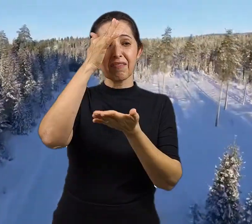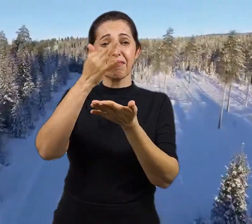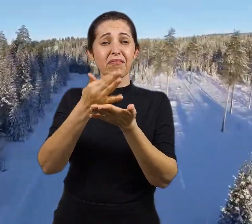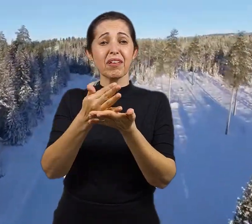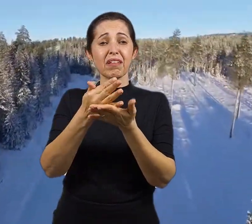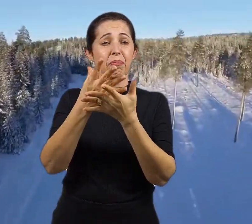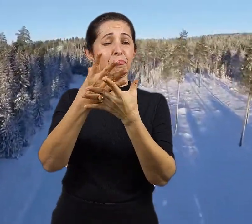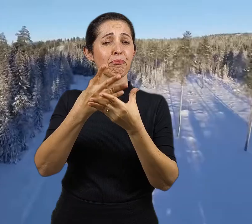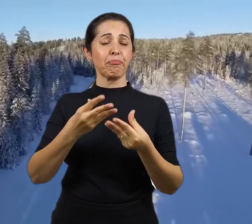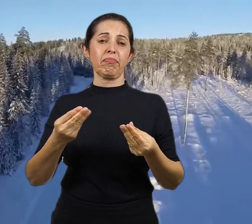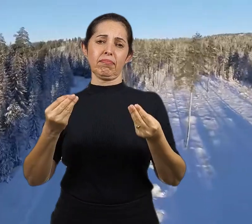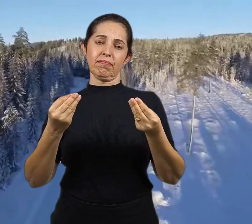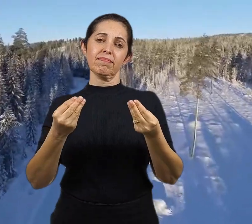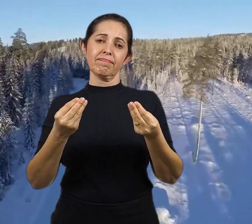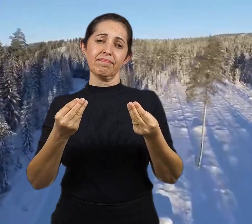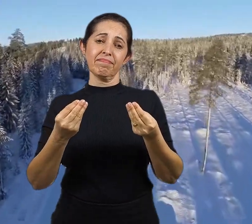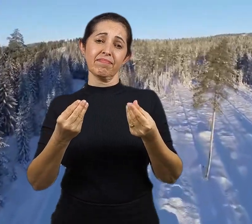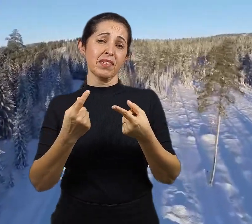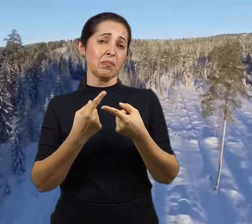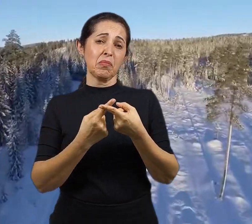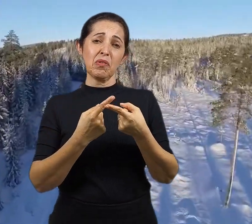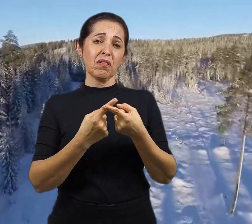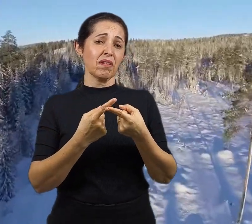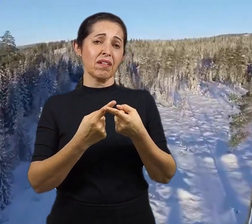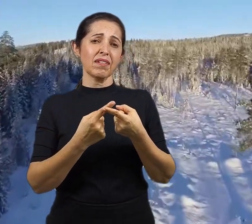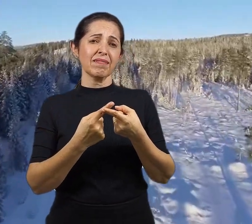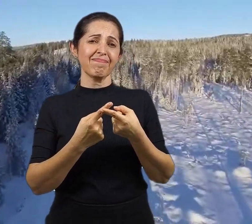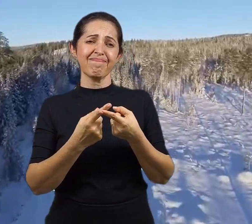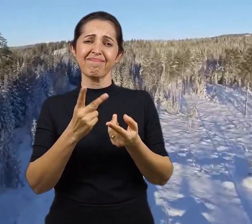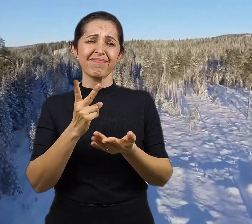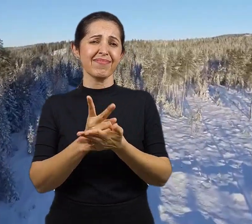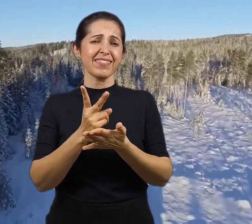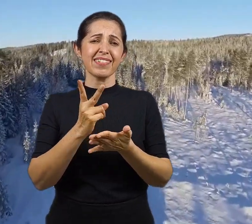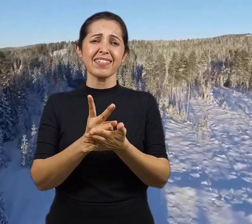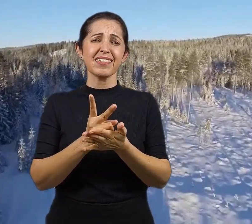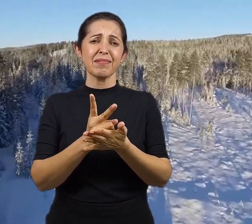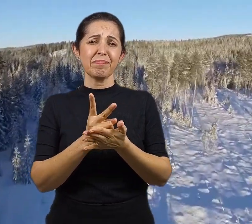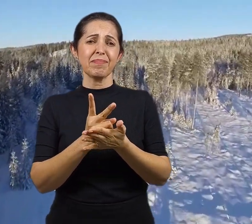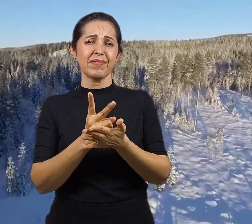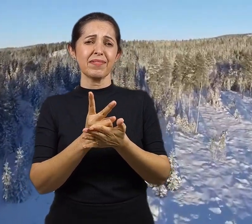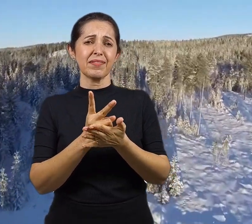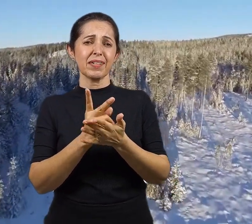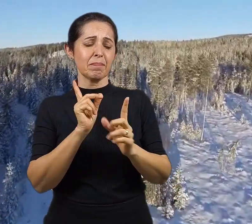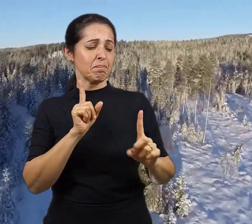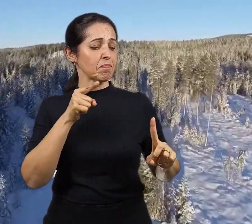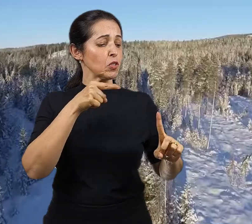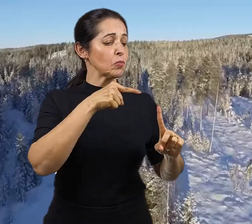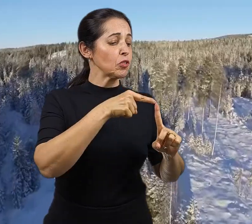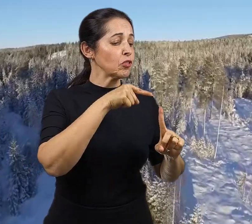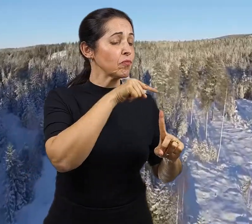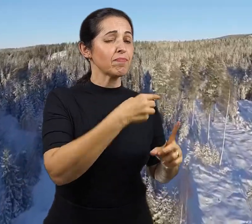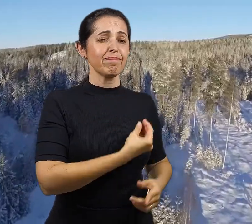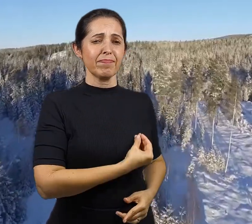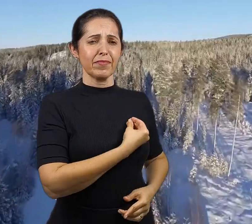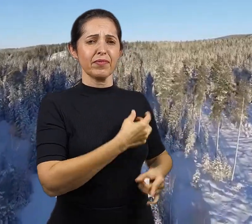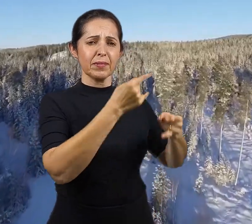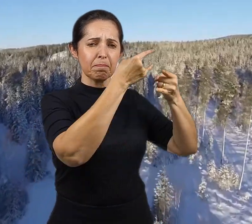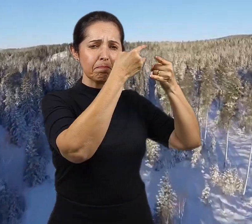das atividades e da prioridade que se dá à vida material. Essa vida material inclui tudo, inclui